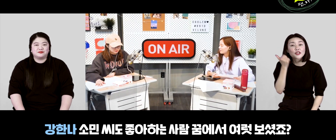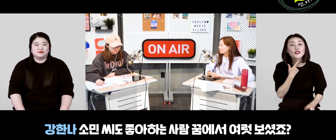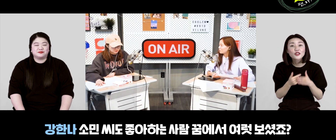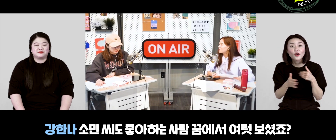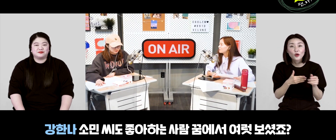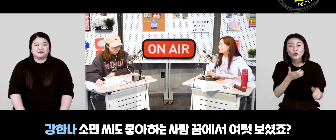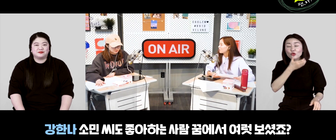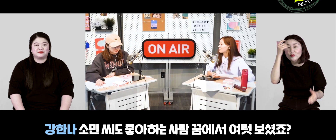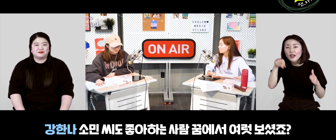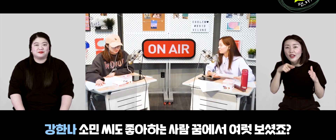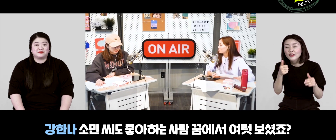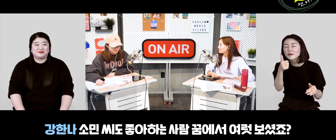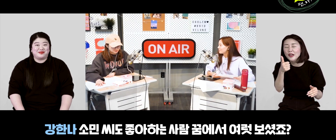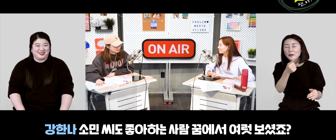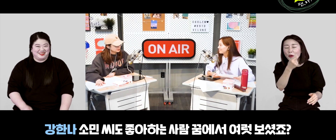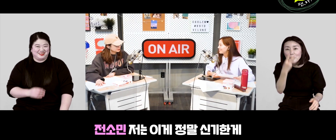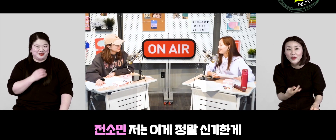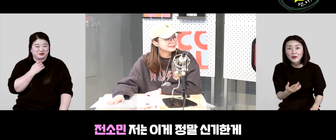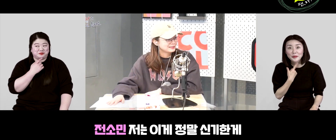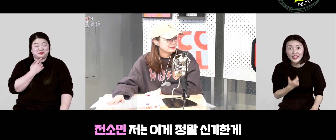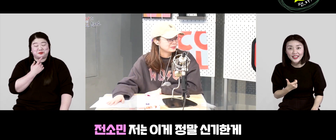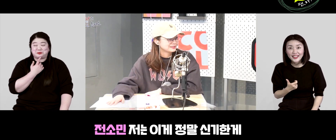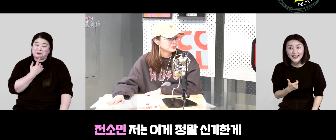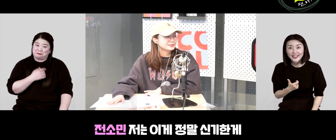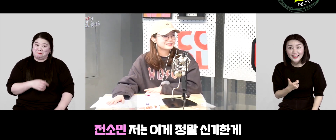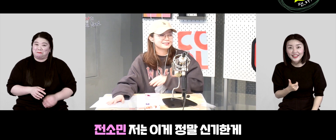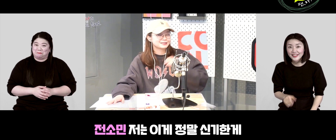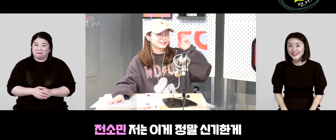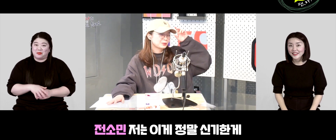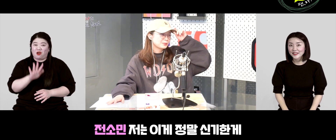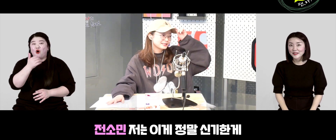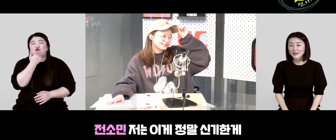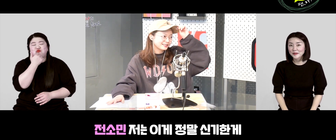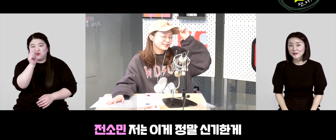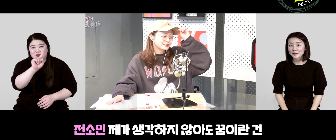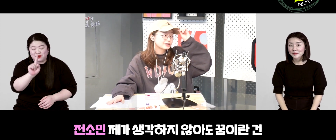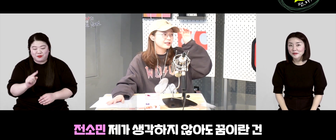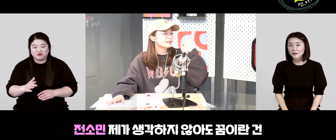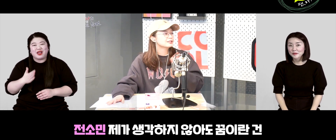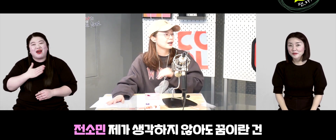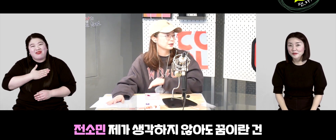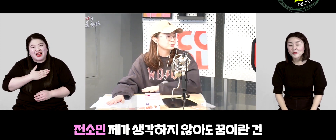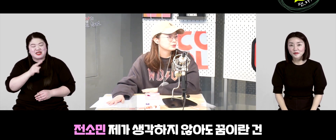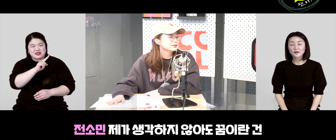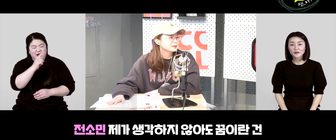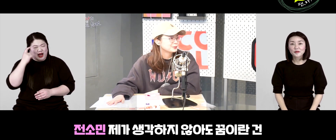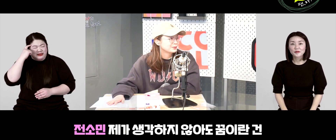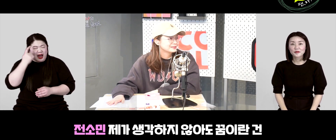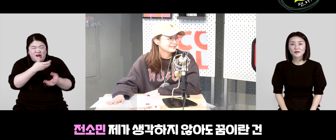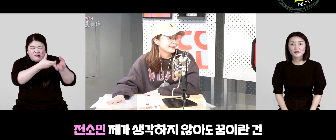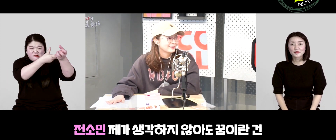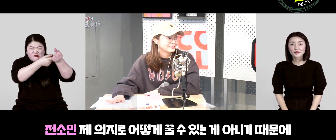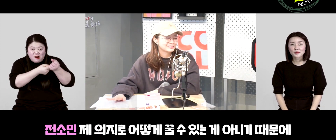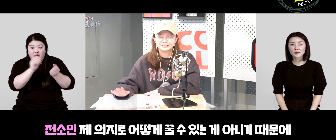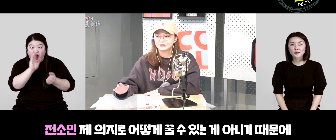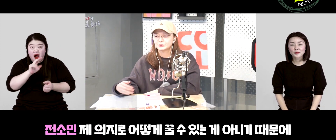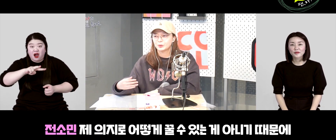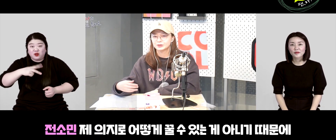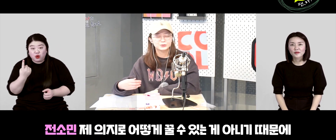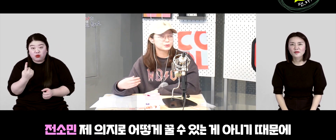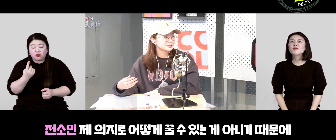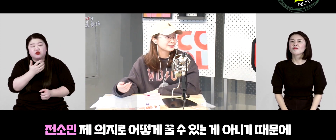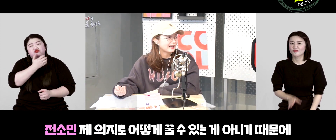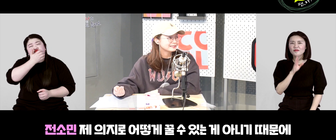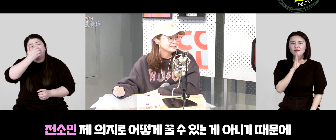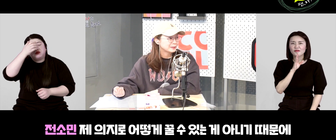좋아하는 사람 꿈에서 열어보셨죠? 저는 이게 정말 신기한 게 제가 생각하지 않아도 꿈이란 건 제 의지로 뭐